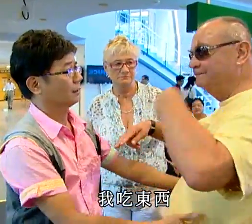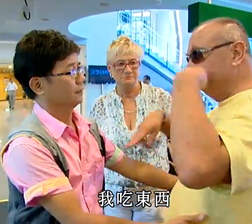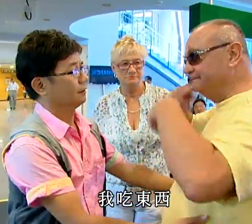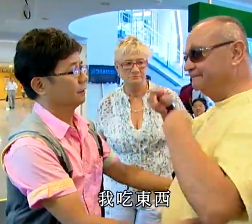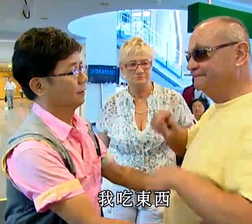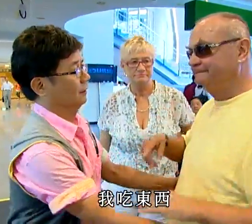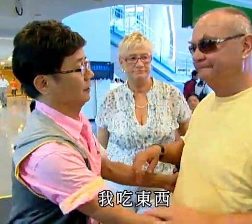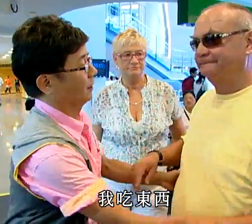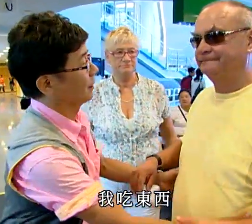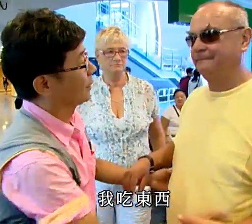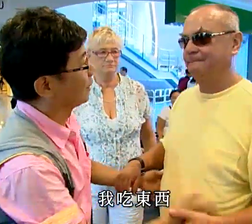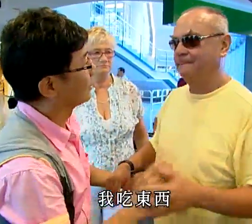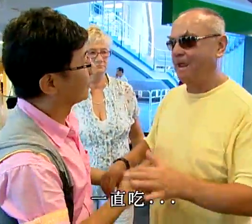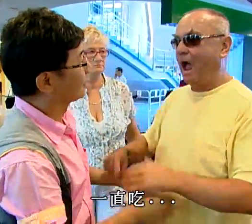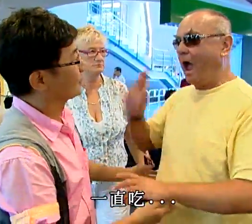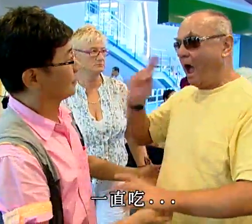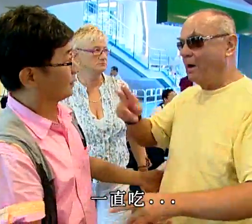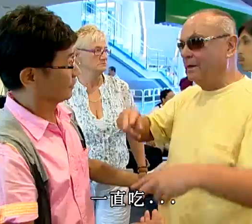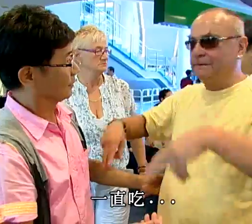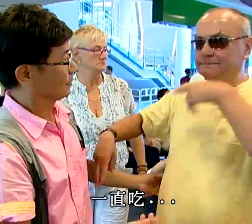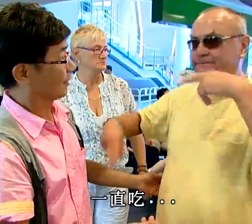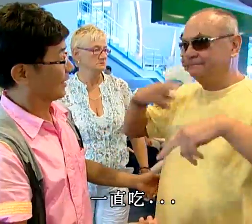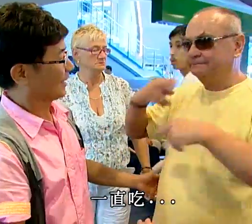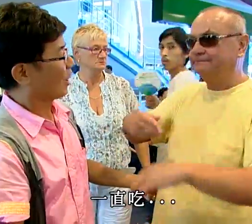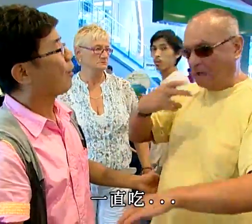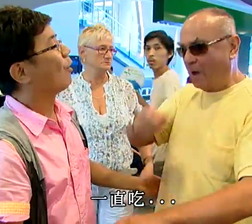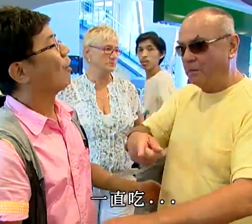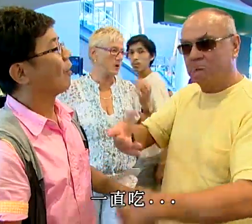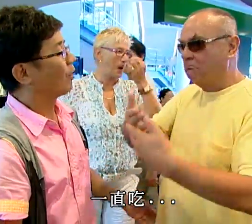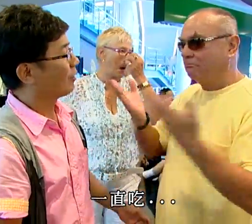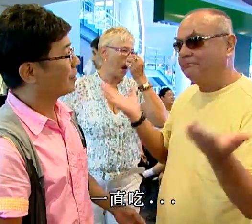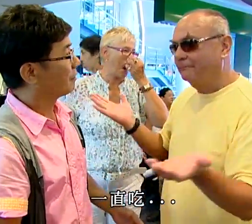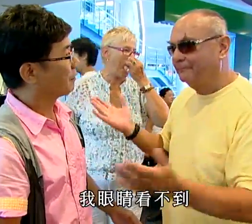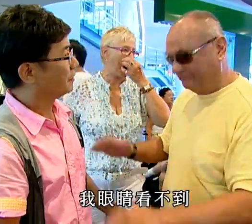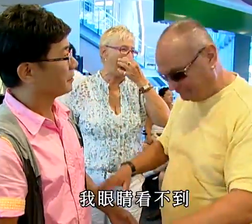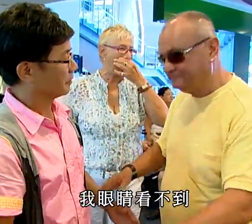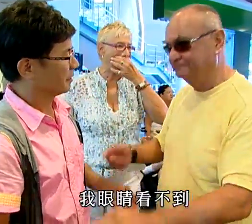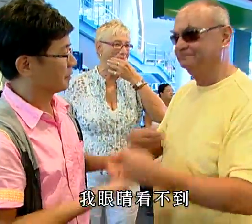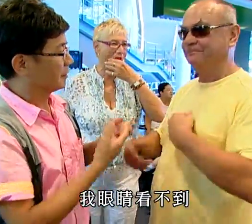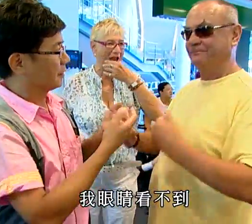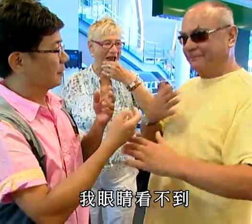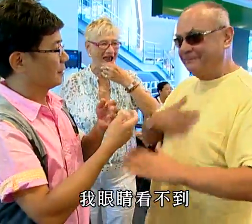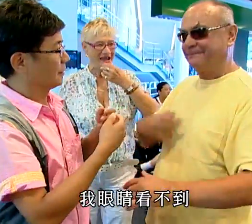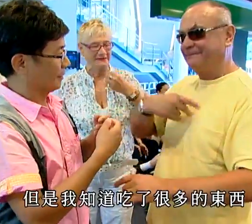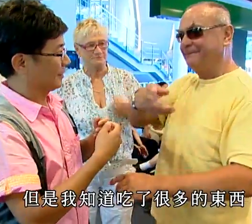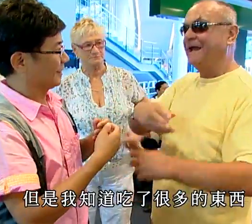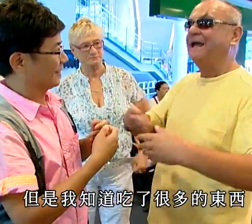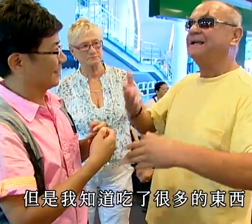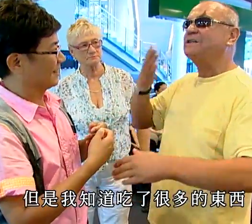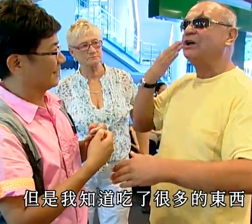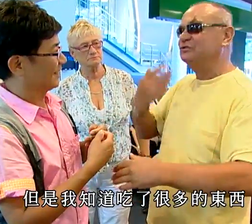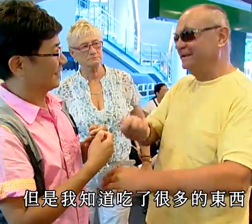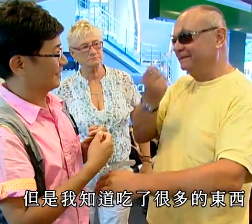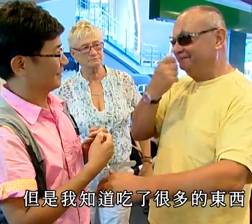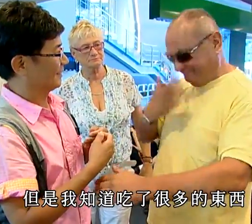西，一直吃，一直吃。我眼睛看不到，但是我知道吃了很多的东